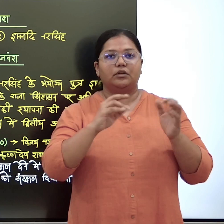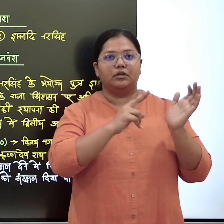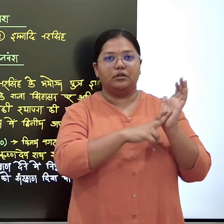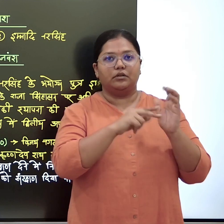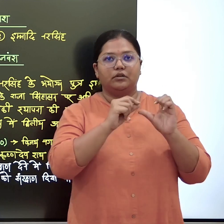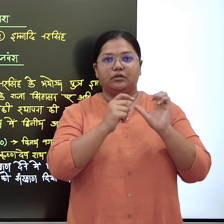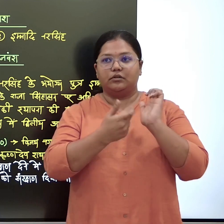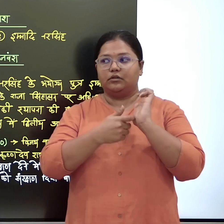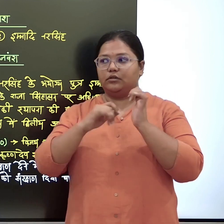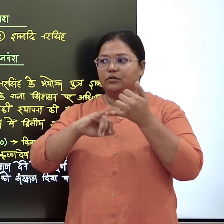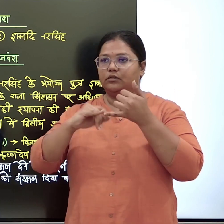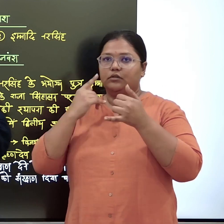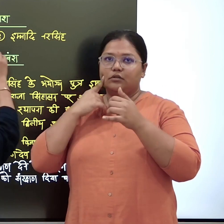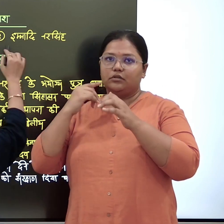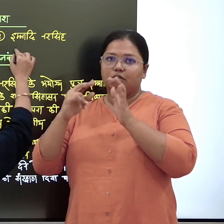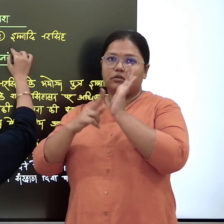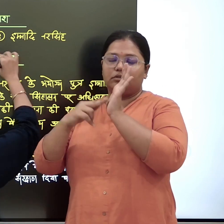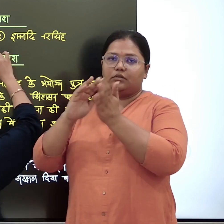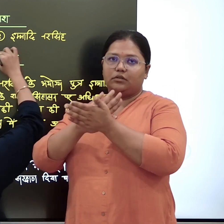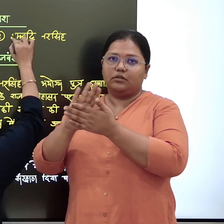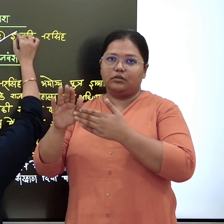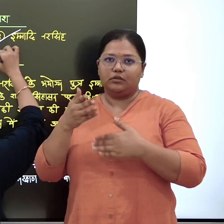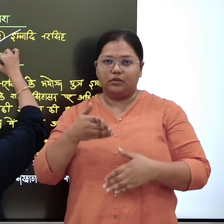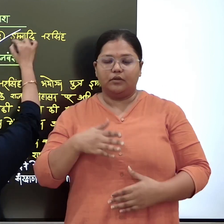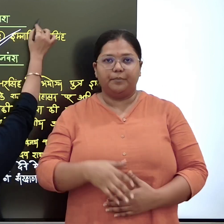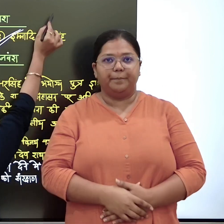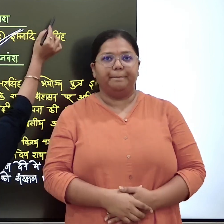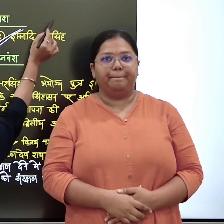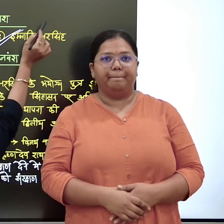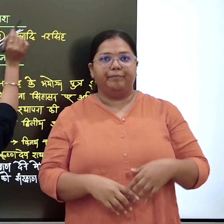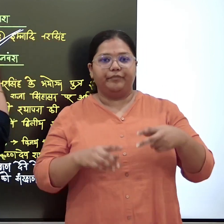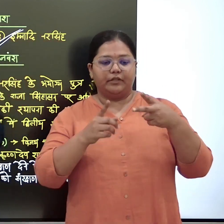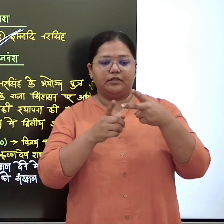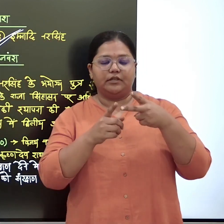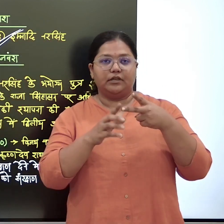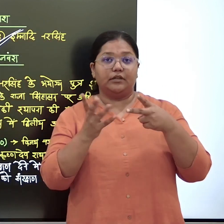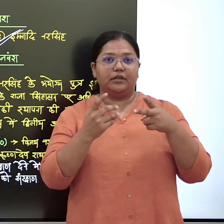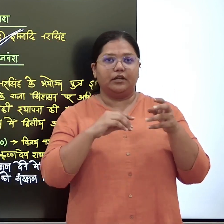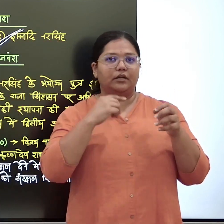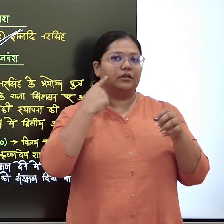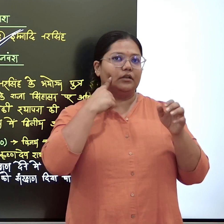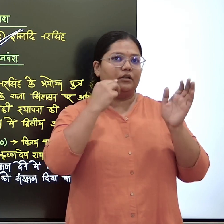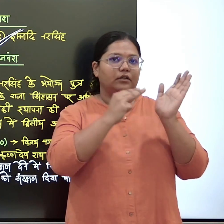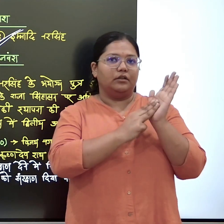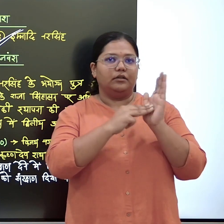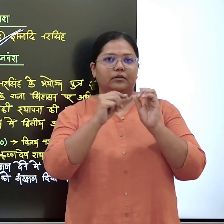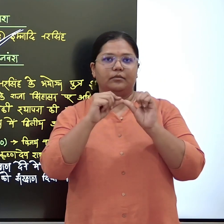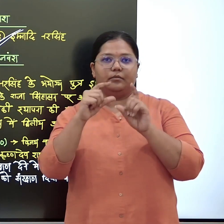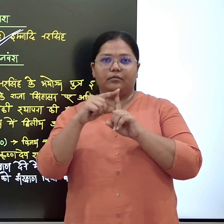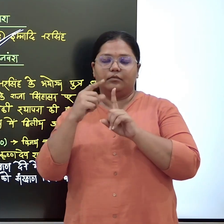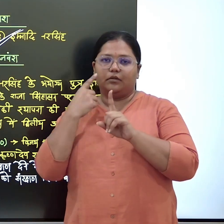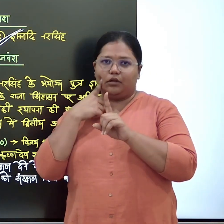सुलूव नरसिंह, फिर दूसरा लिखो इमादी नरसिंह। ठीक, सुलूव नरसिंह